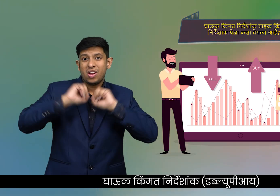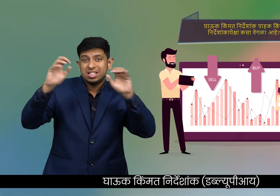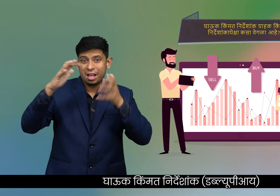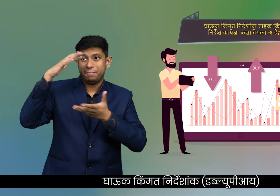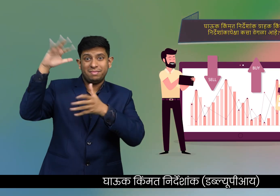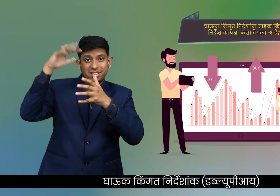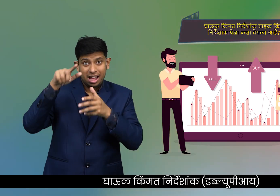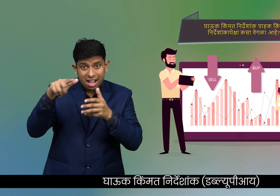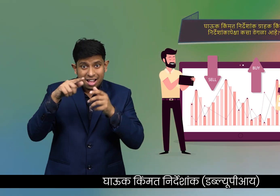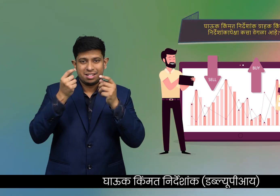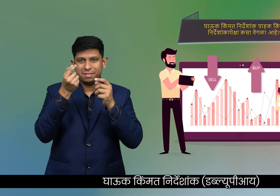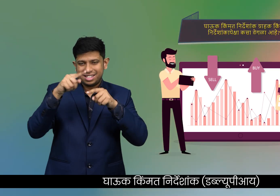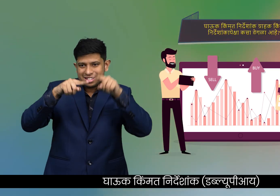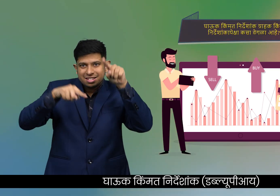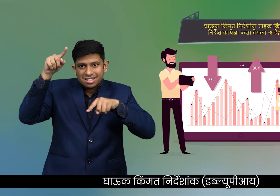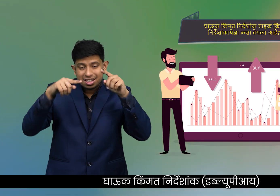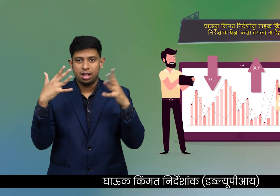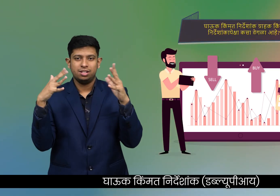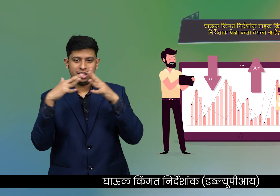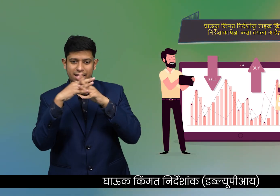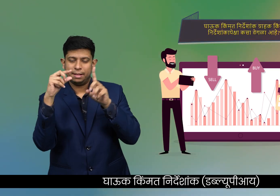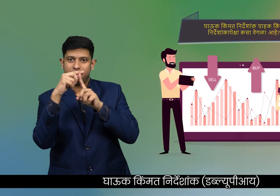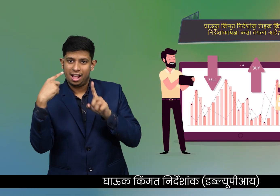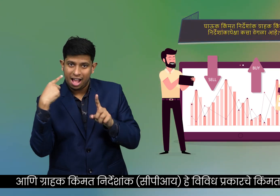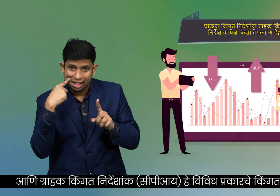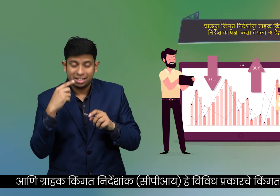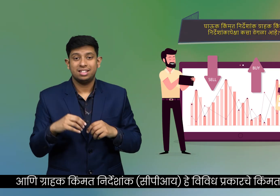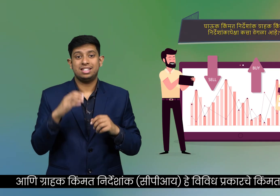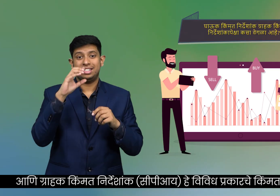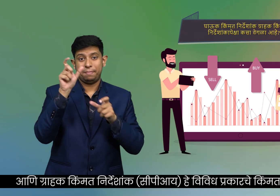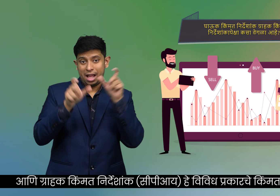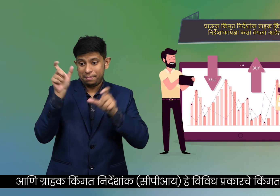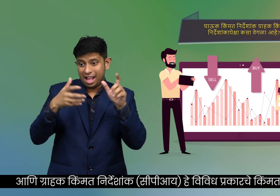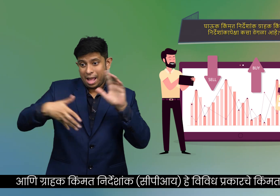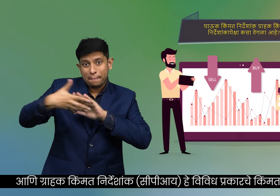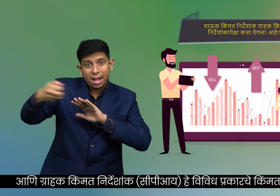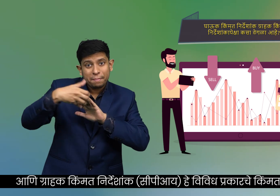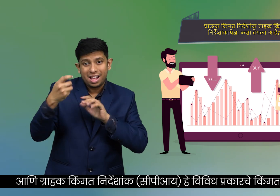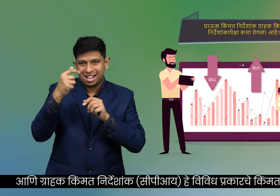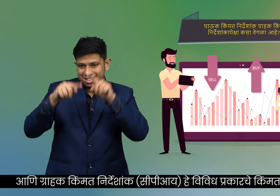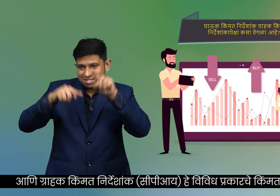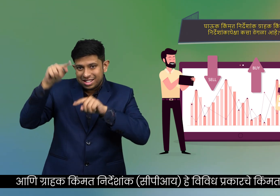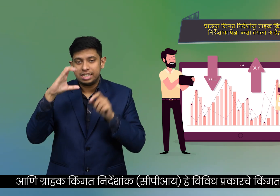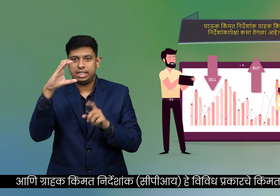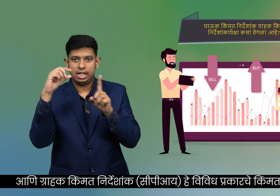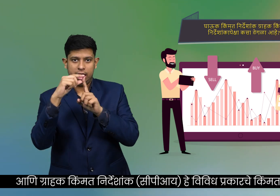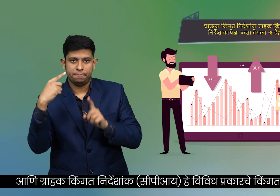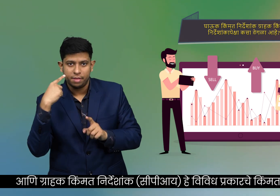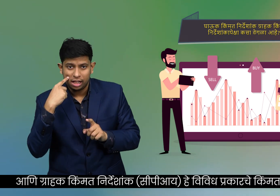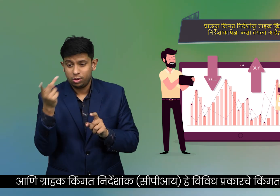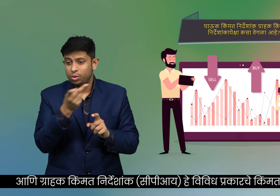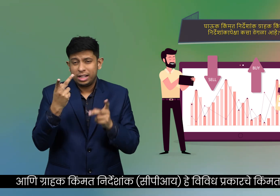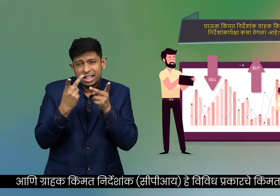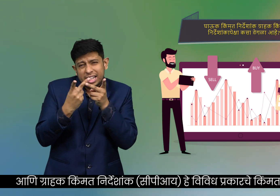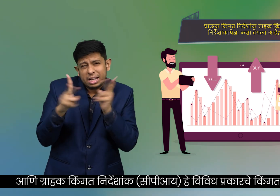घाऊक किंमत निर्देशांक WPI आणि ग्राहक किंमत निर्देशांक CPI